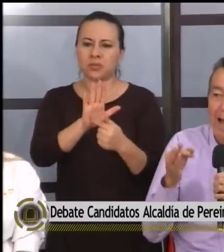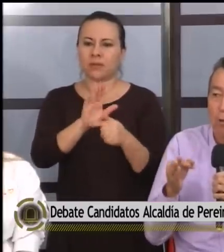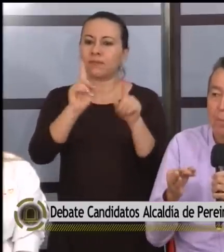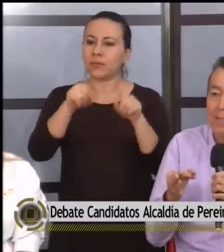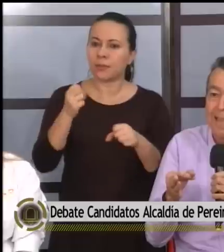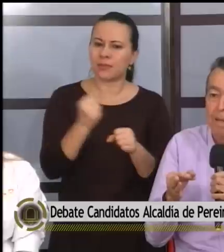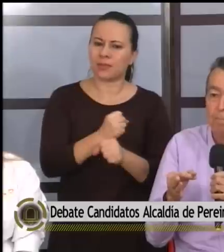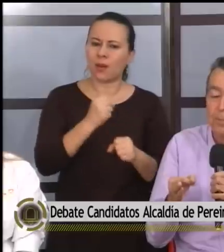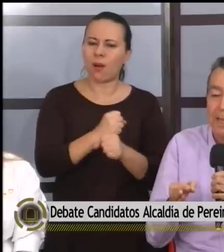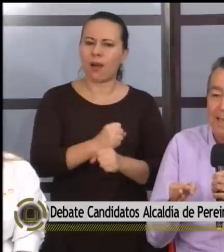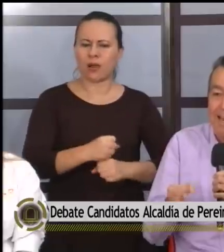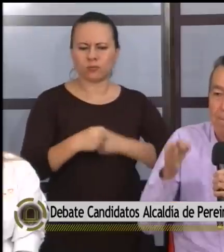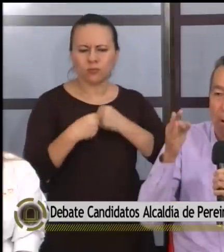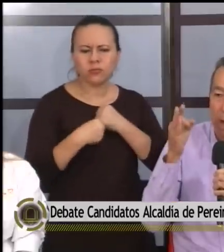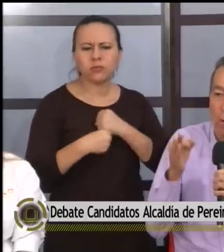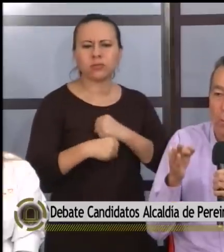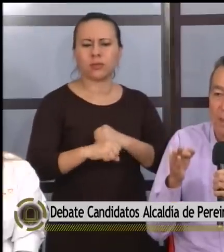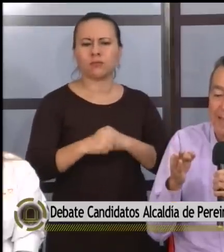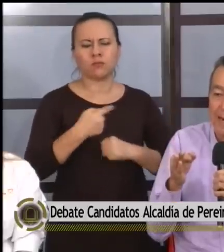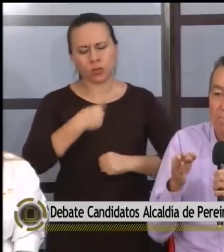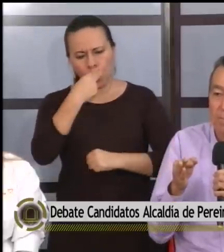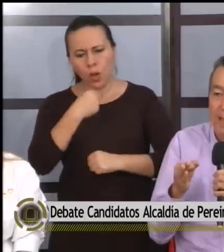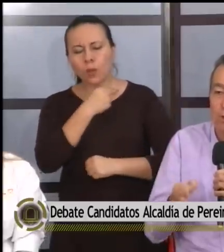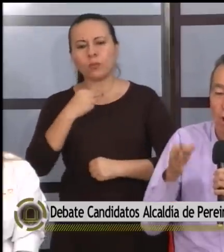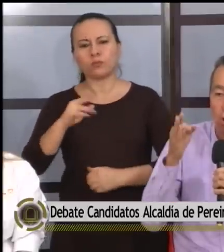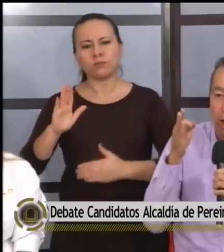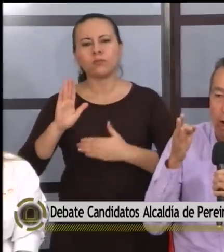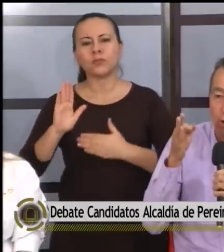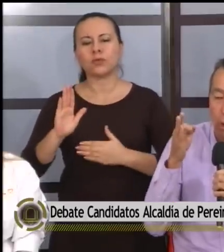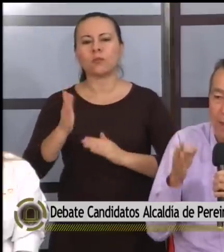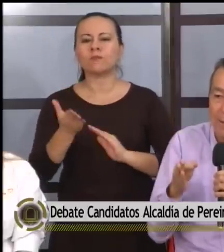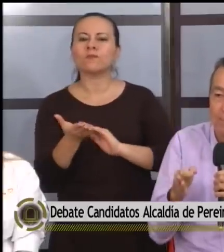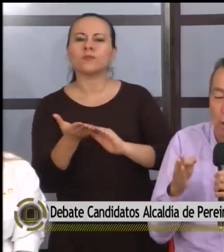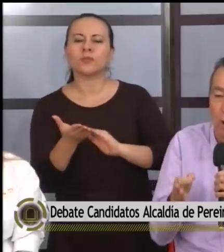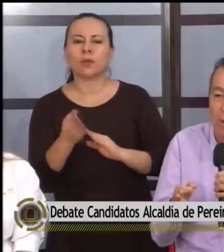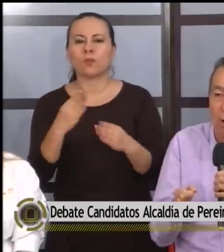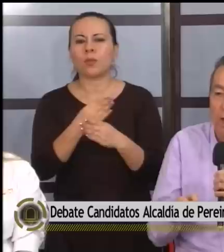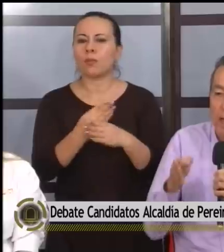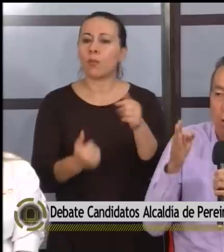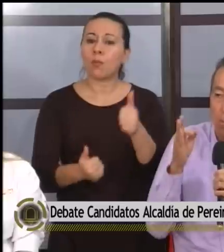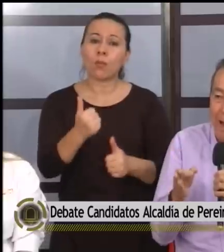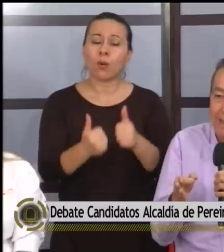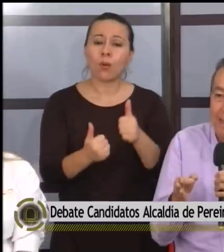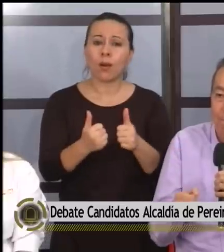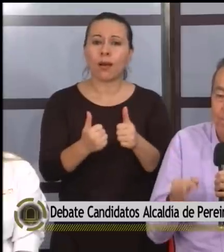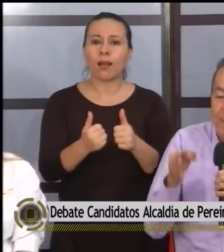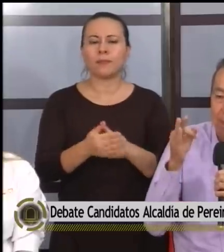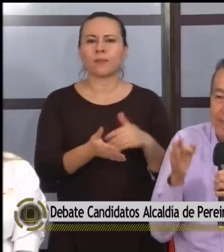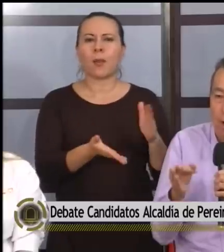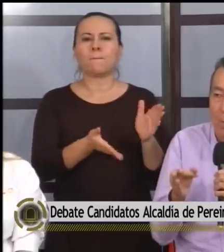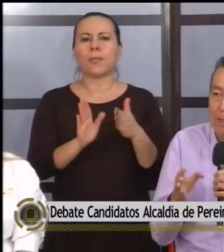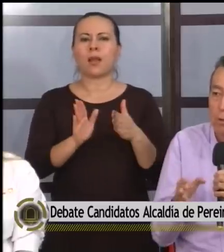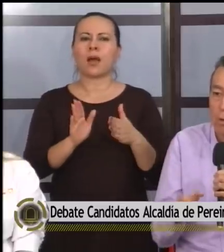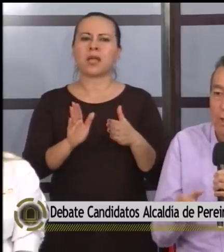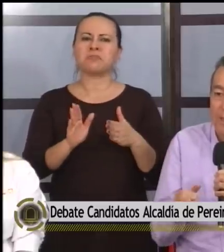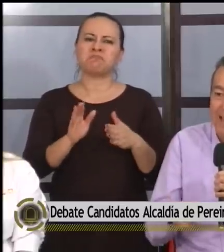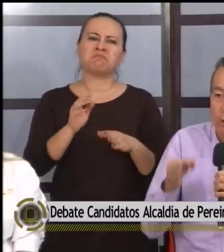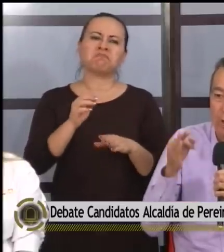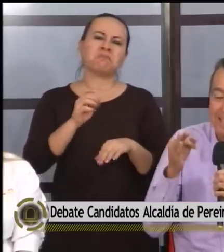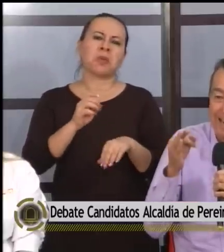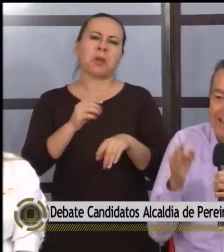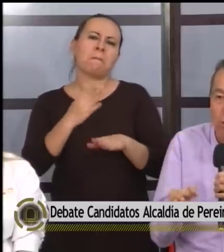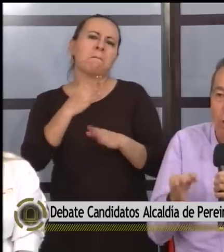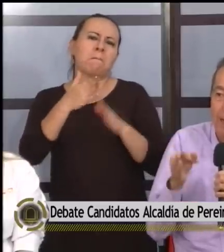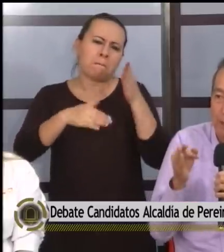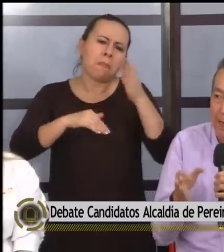trabajar arduamente y me voy a comprometer en solucionar los problemas, por lo menos en un plan de mediano plazo de las